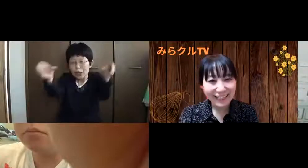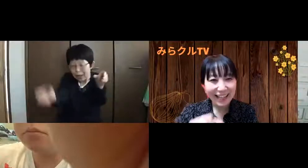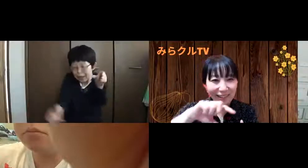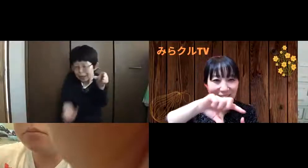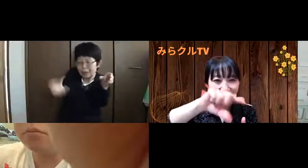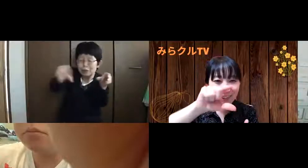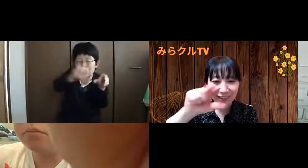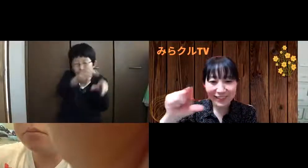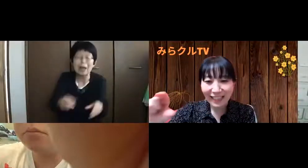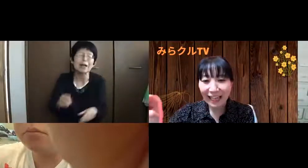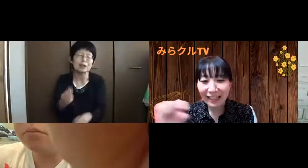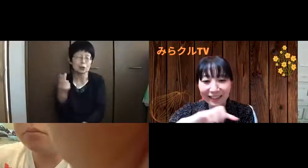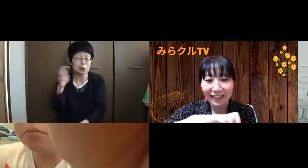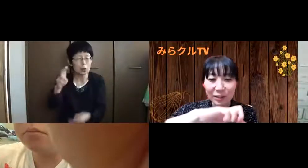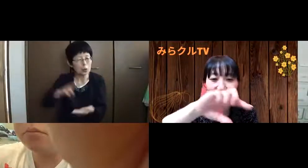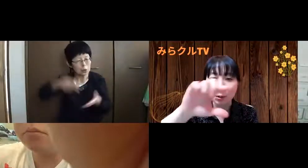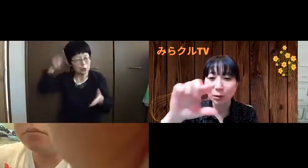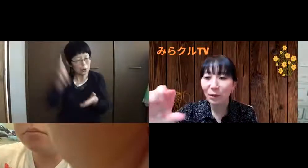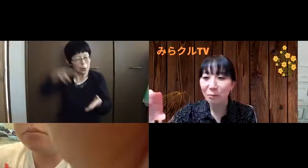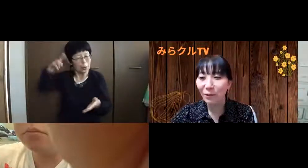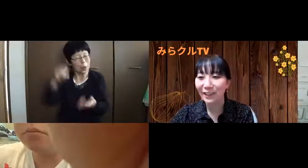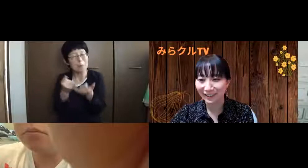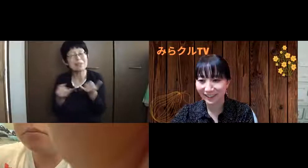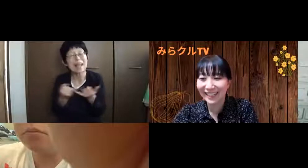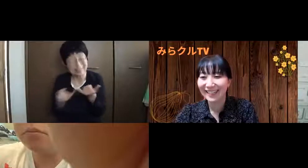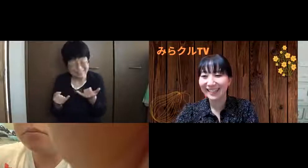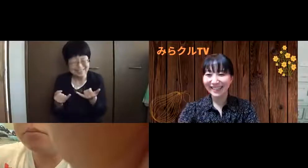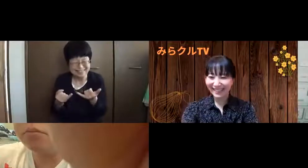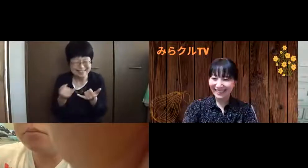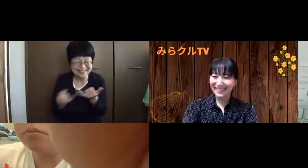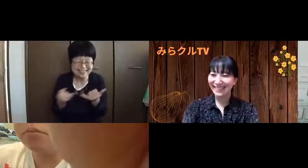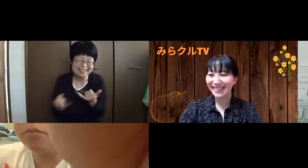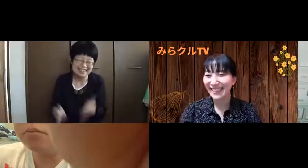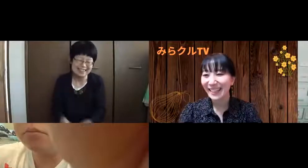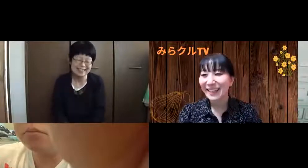ね、このつながり方なんかちょっとトロロ芋っぽいですみたい